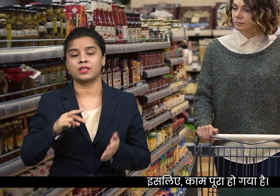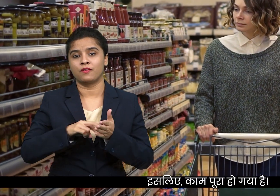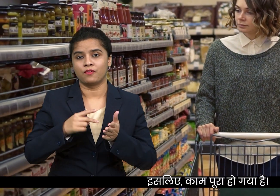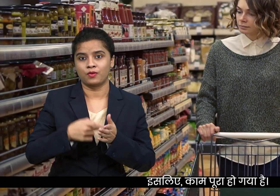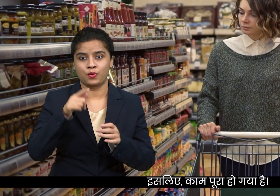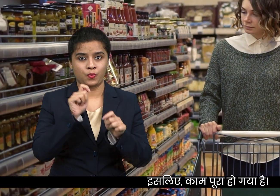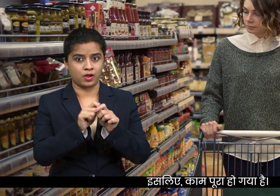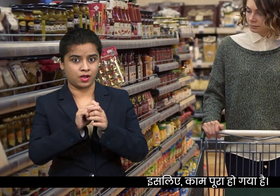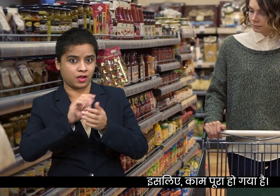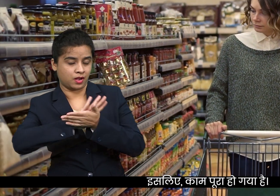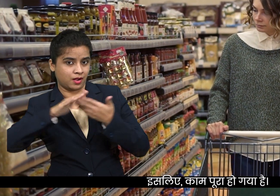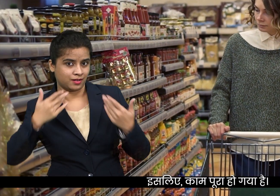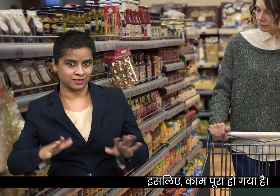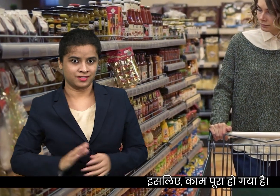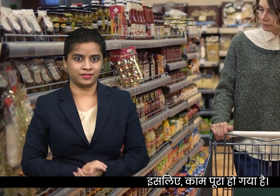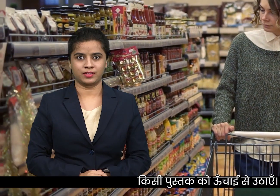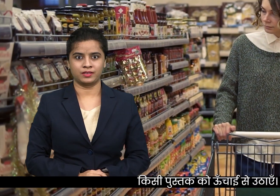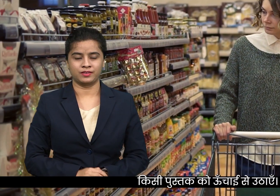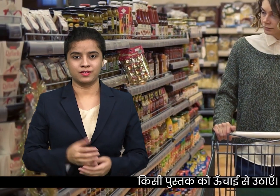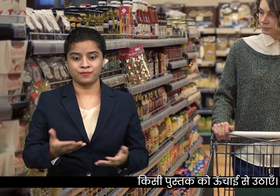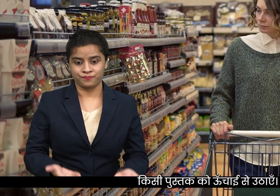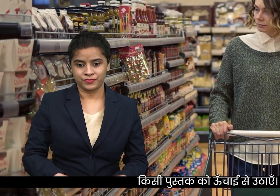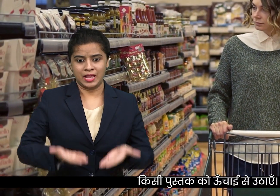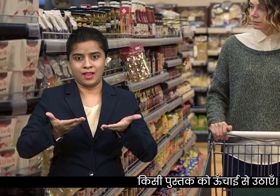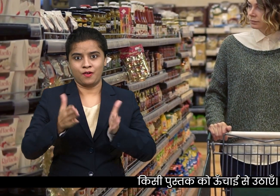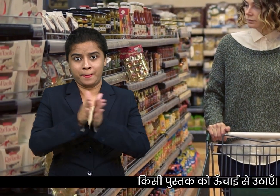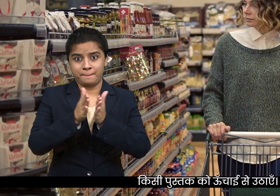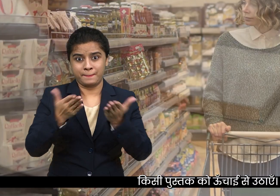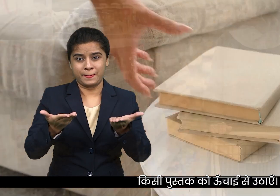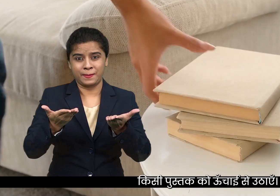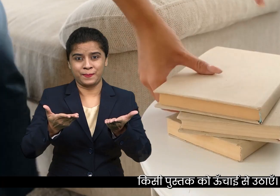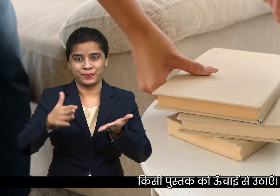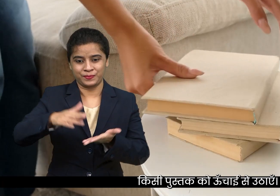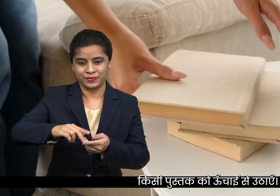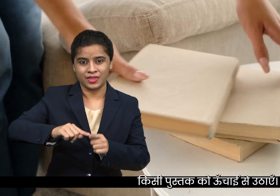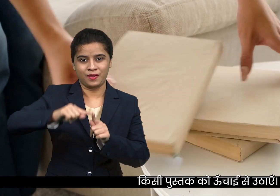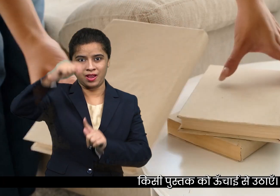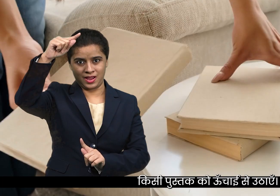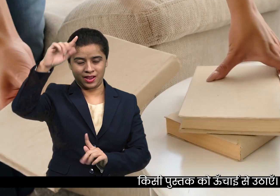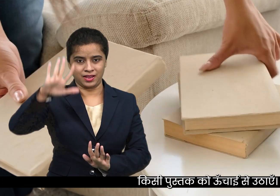इसलिए काम पूरा हो गया है। किसी पुस्तक को ऊंचाई से उठाएं।